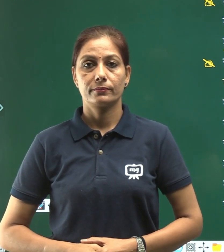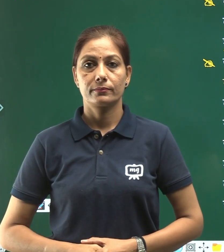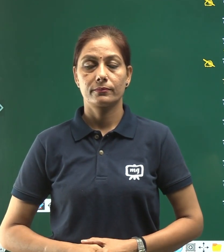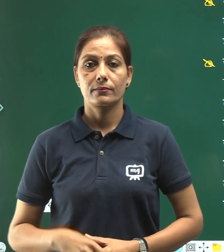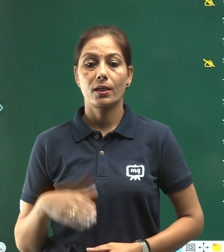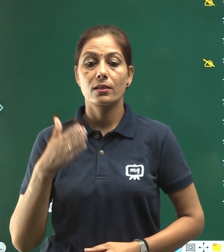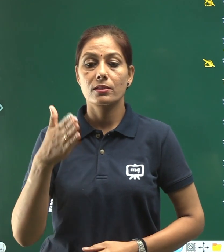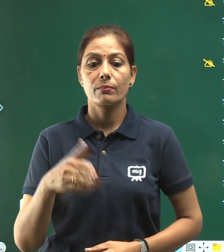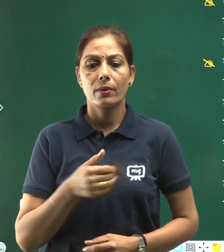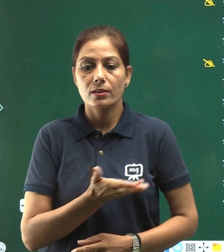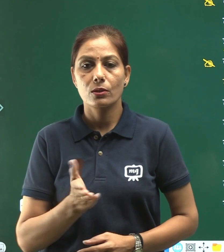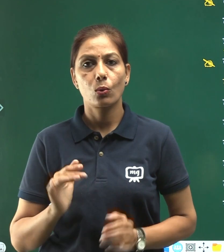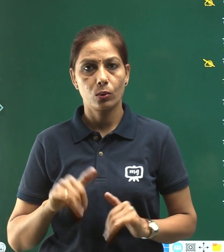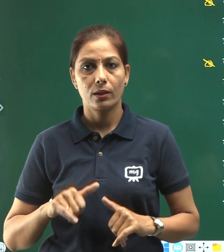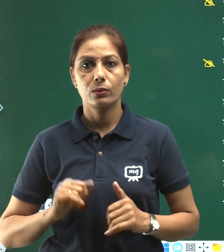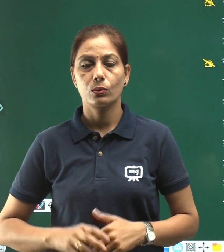जब ऐसा होता है तो